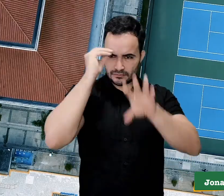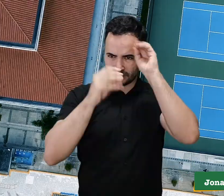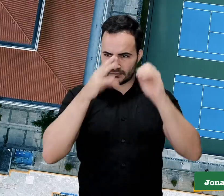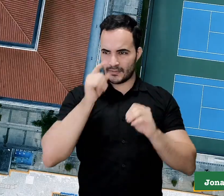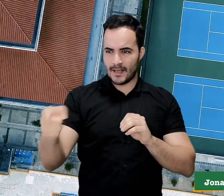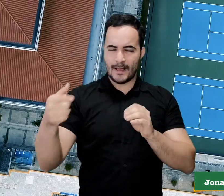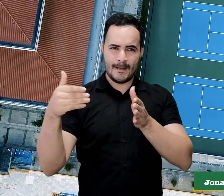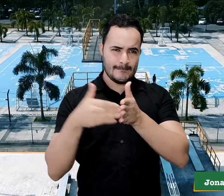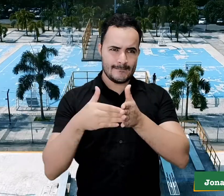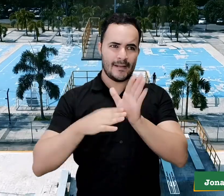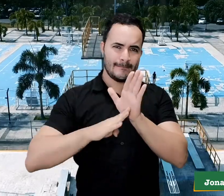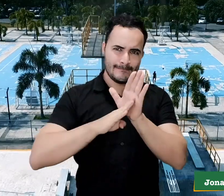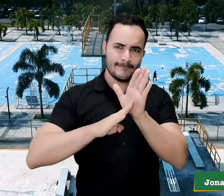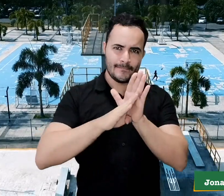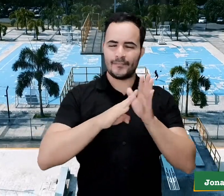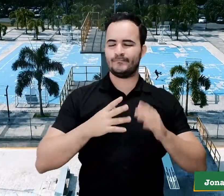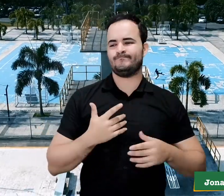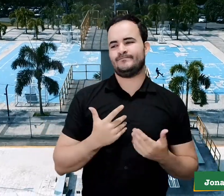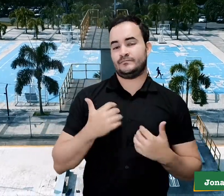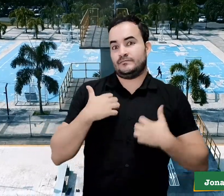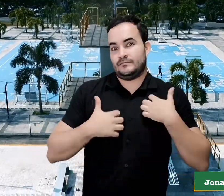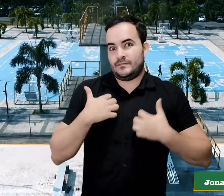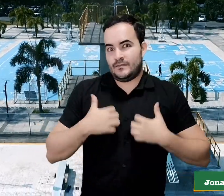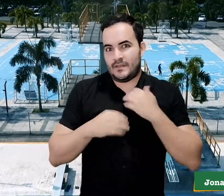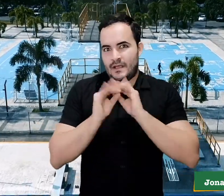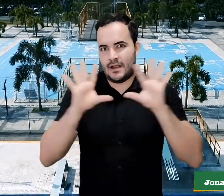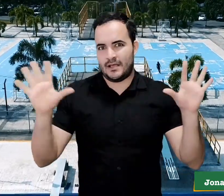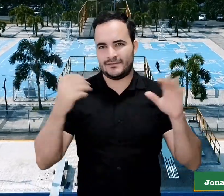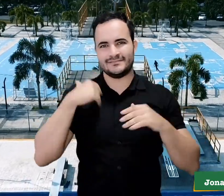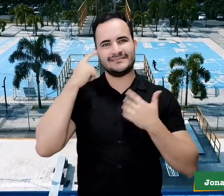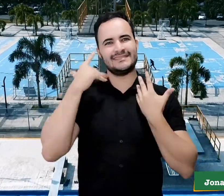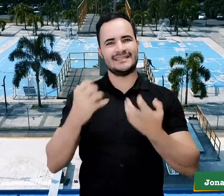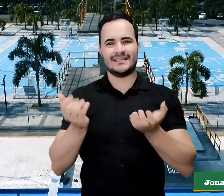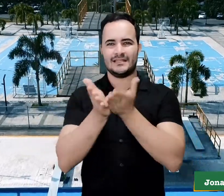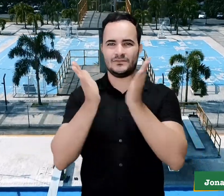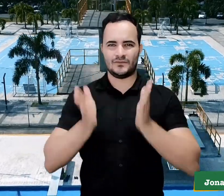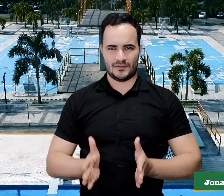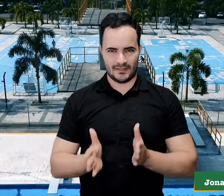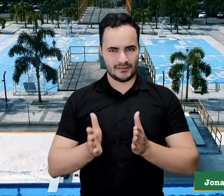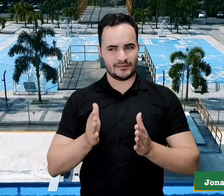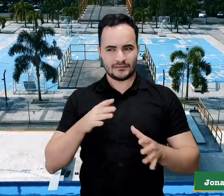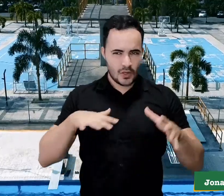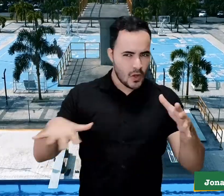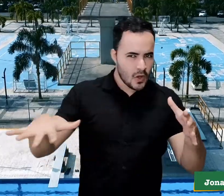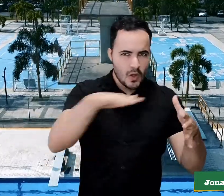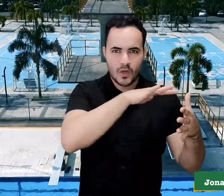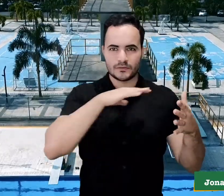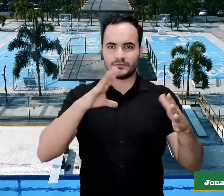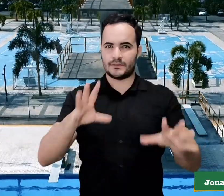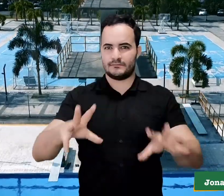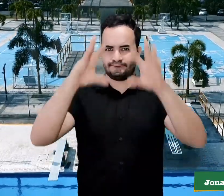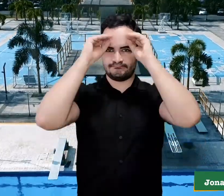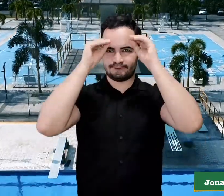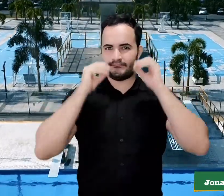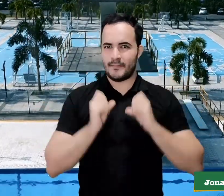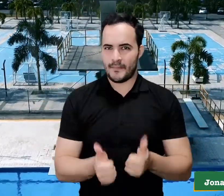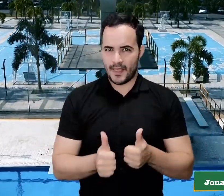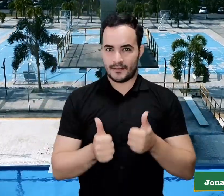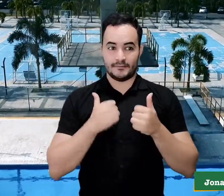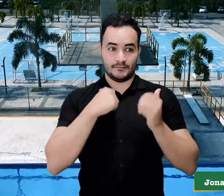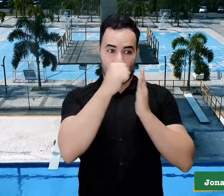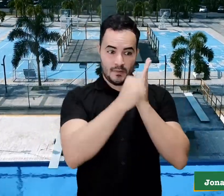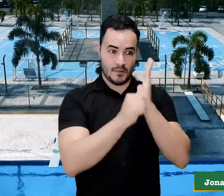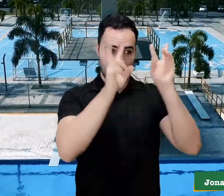Eso sí da un poco de temor porque uno quiere que sus estudiantes aprendan lo que deben aprender en los